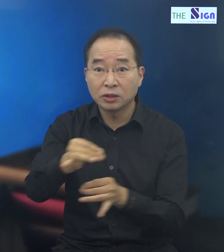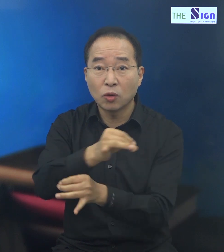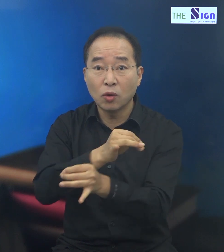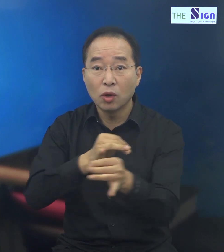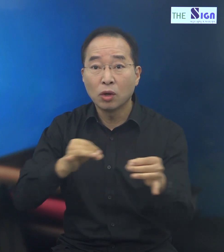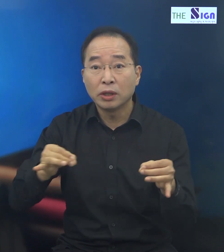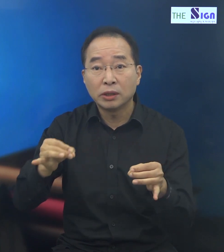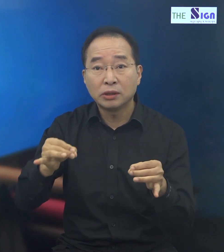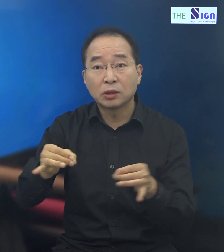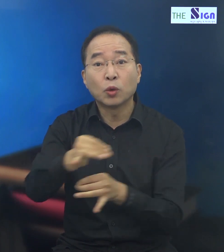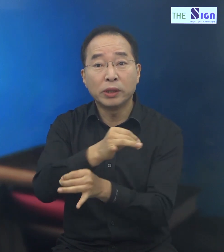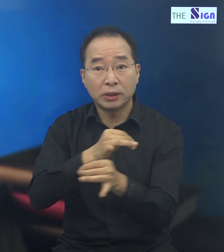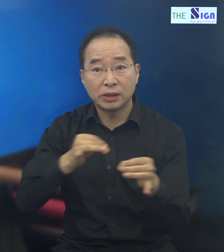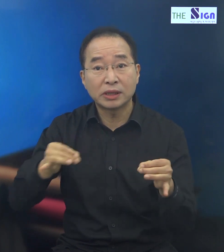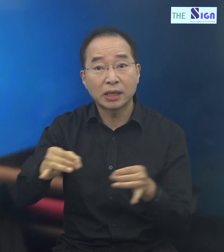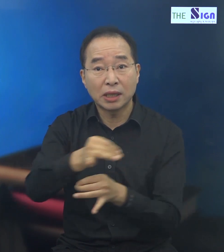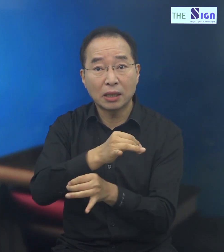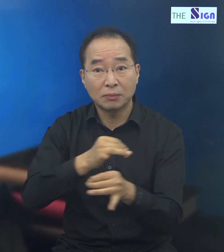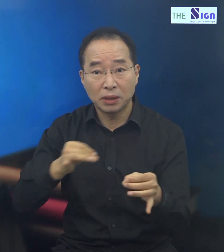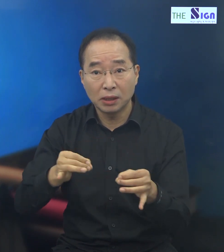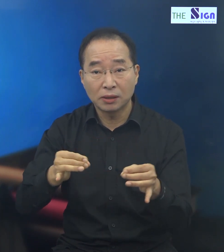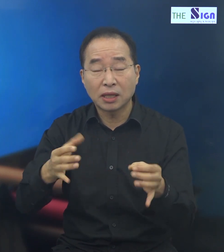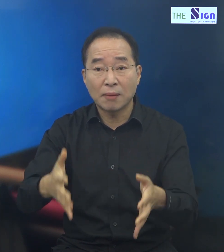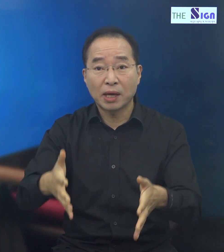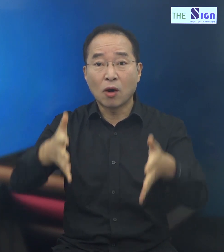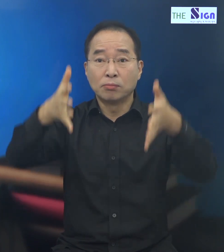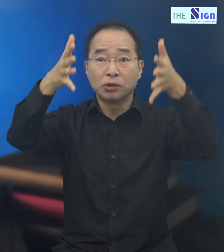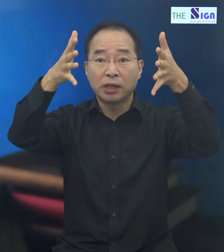그리고 이제 돌리는 시장이라는 의미, 그 다음에 건물